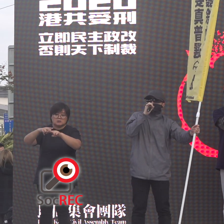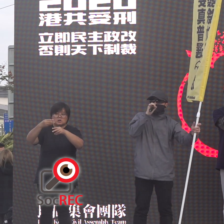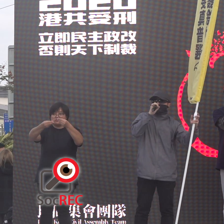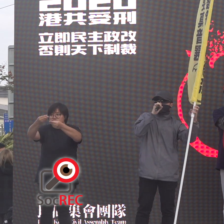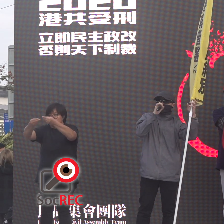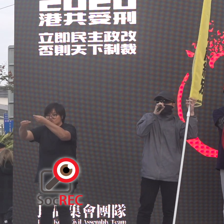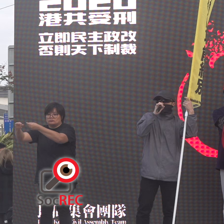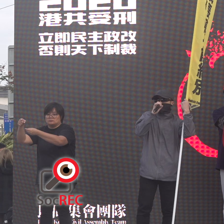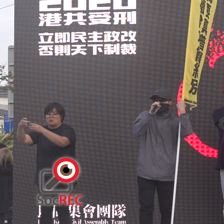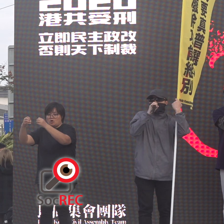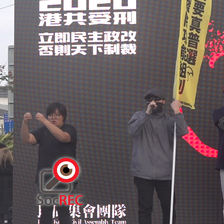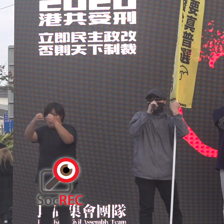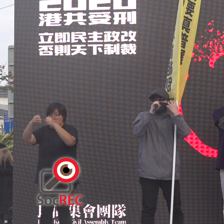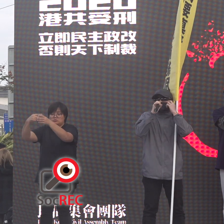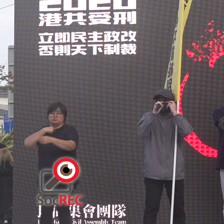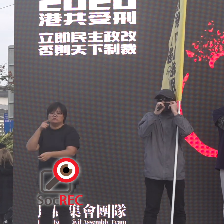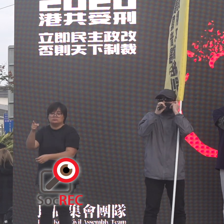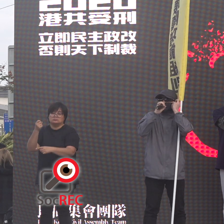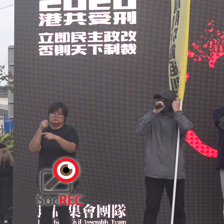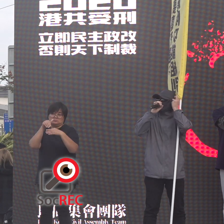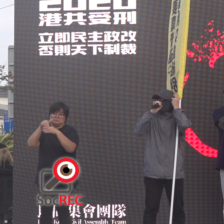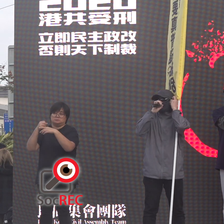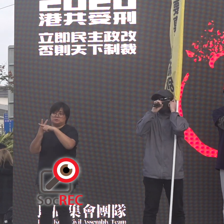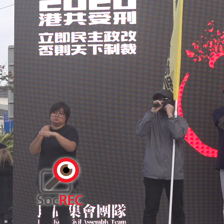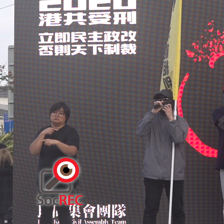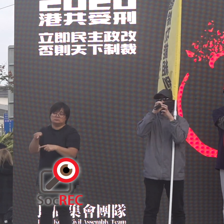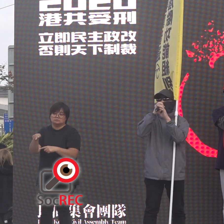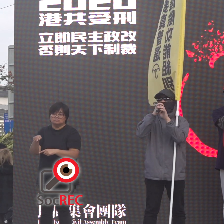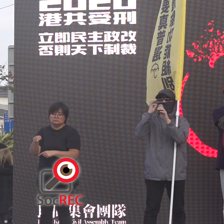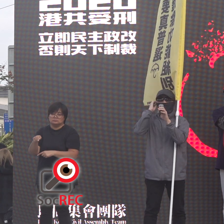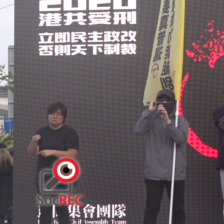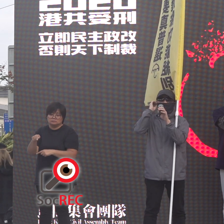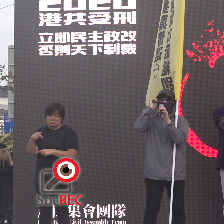有一個真正嘅普選方案出嚟。最遲我哋去到